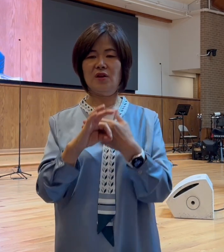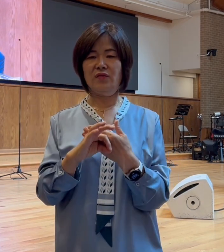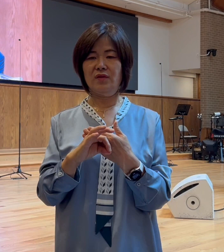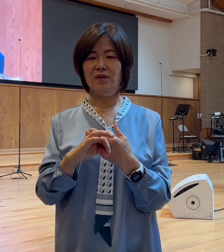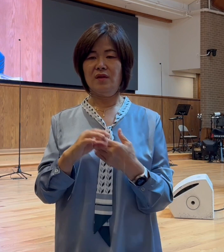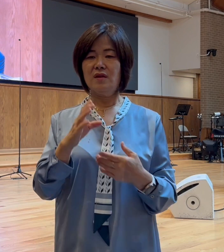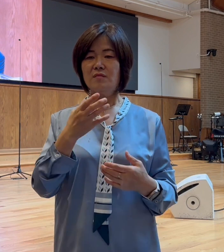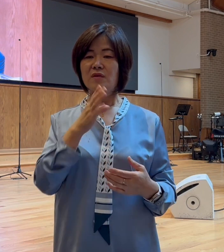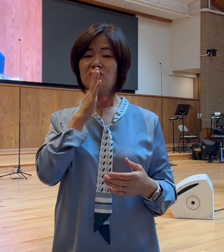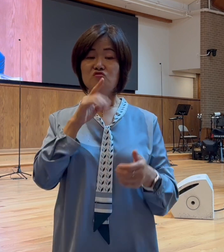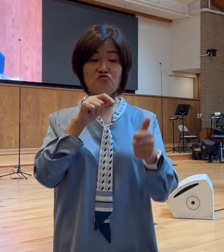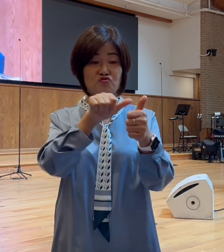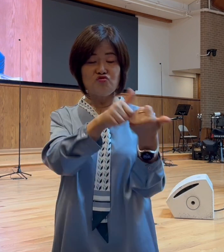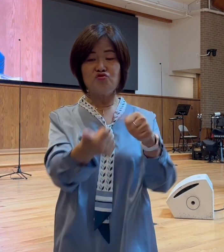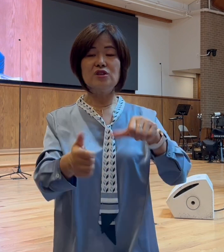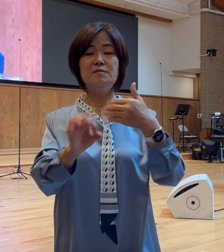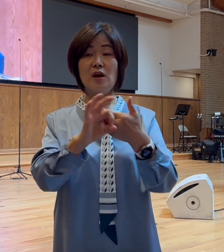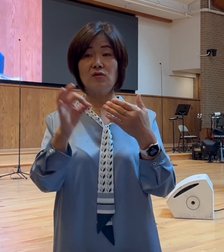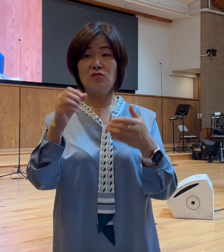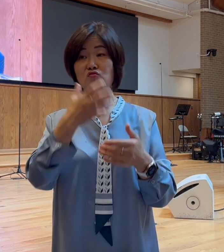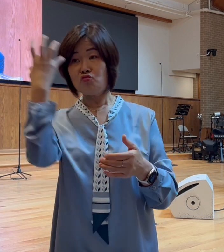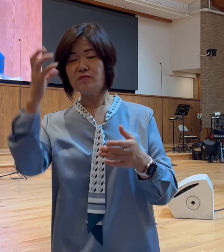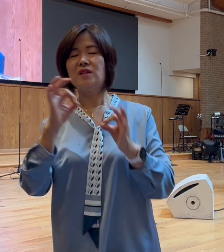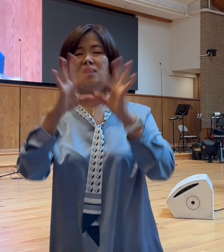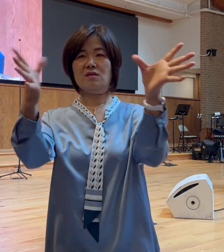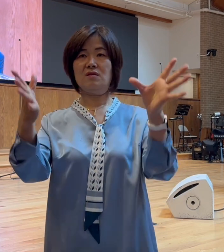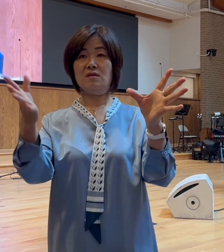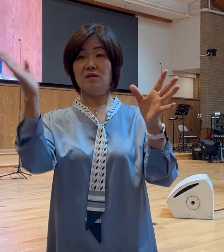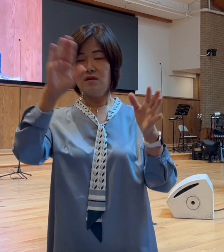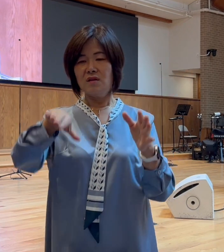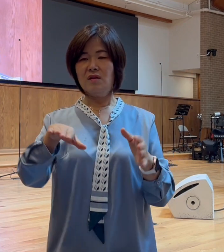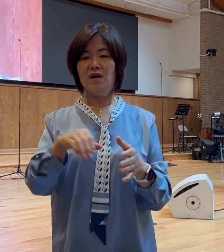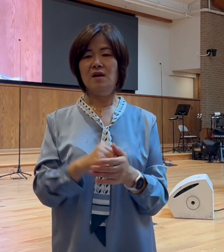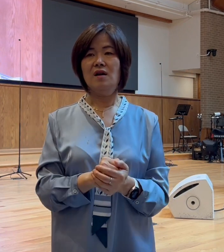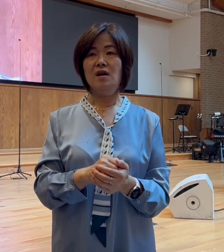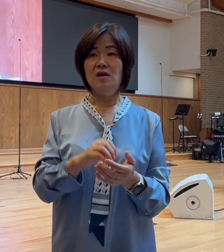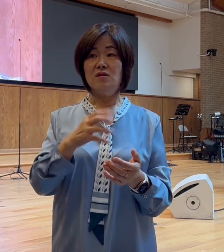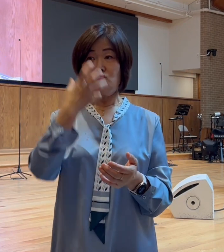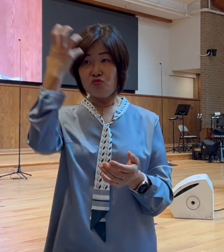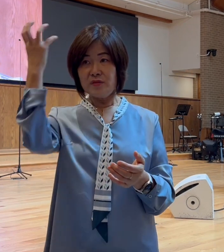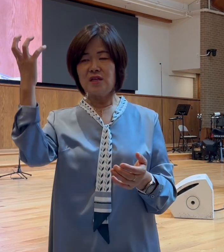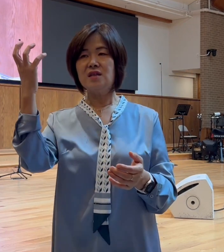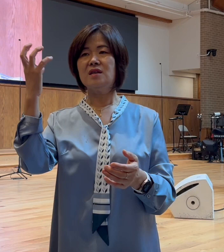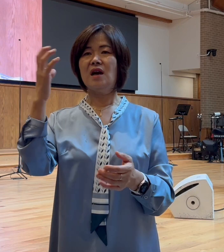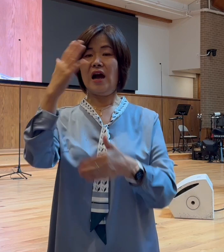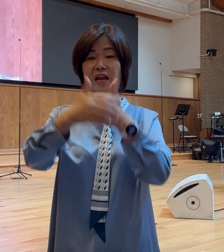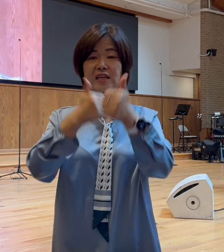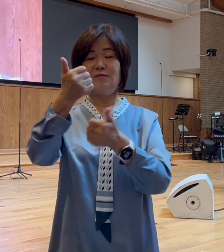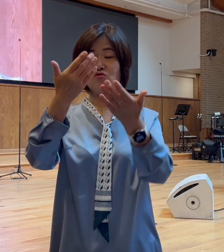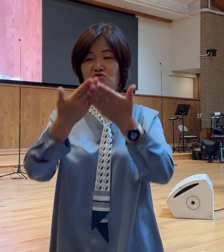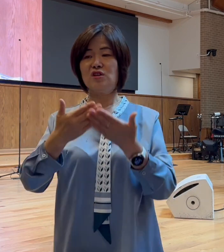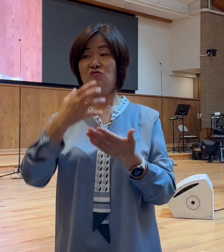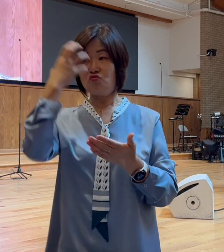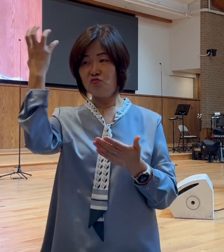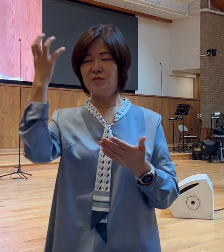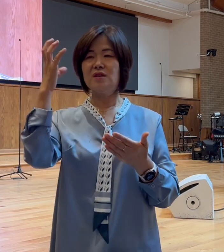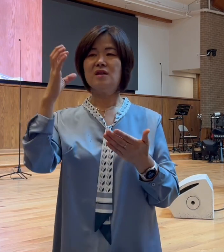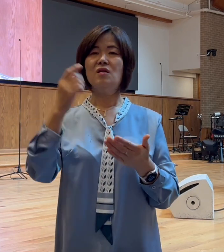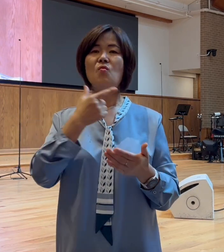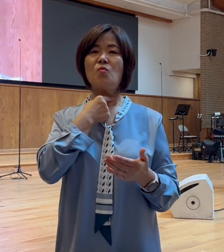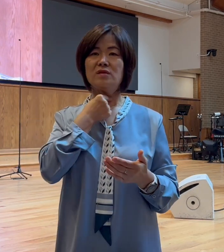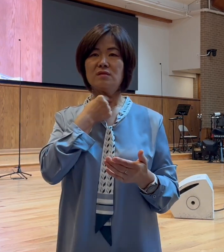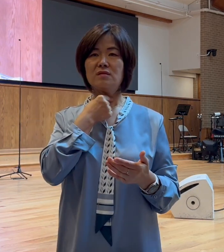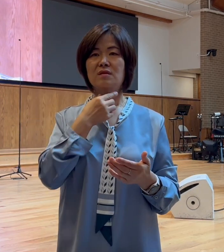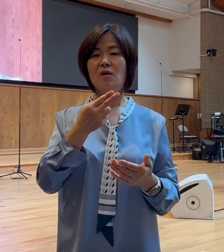꿈꾸는 요셉을 죽이면 꿈이 사라질지 모르지만 요셉이 꾼 꿈은 하나님이 주신 꿈이 요셉이 원해서 꾼